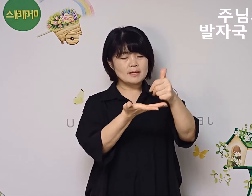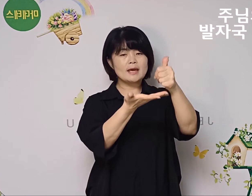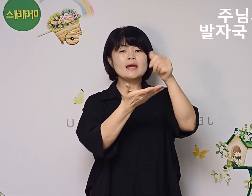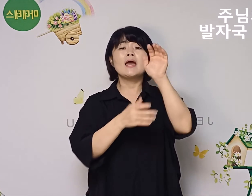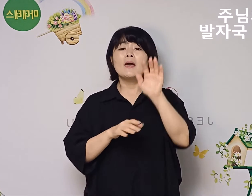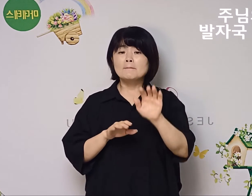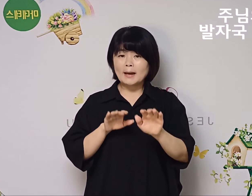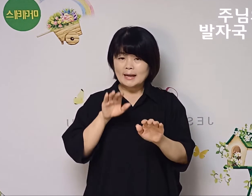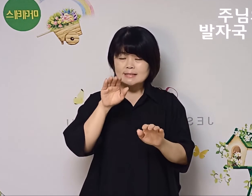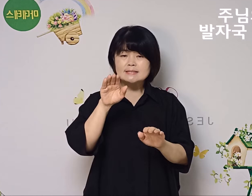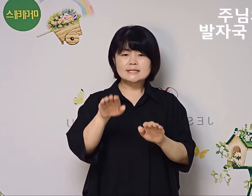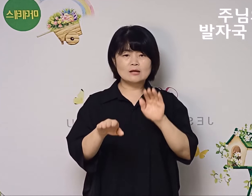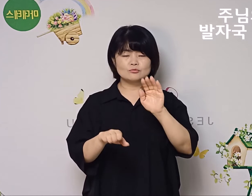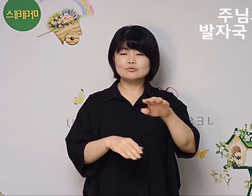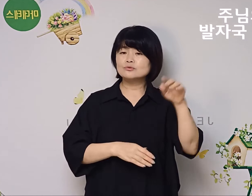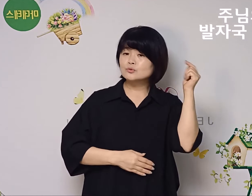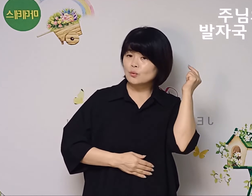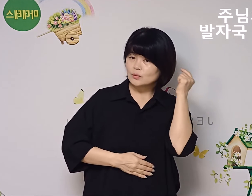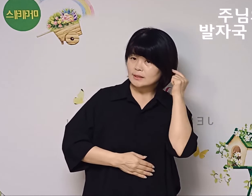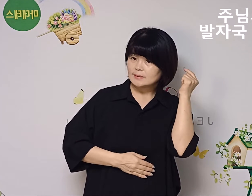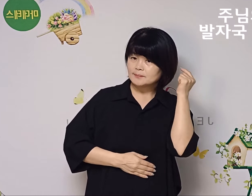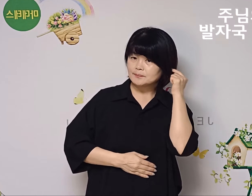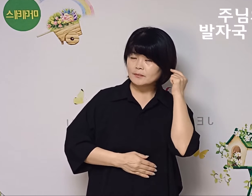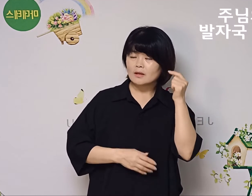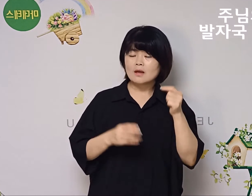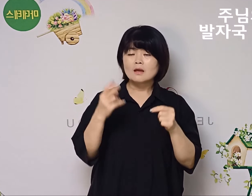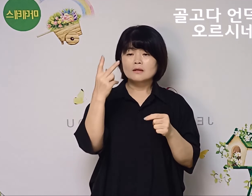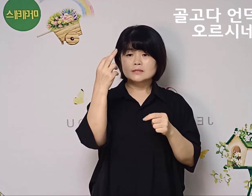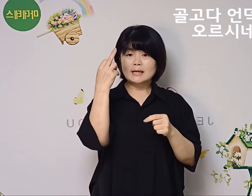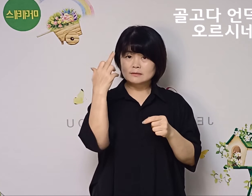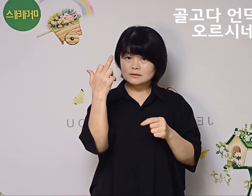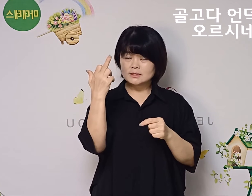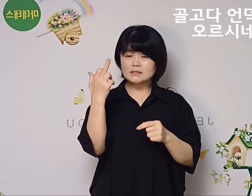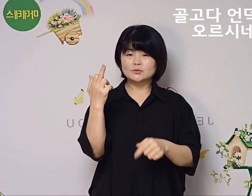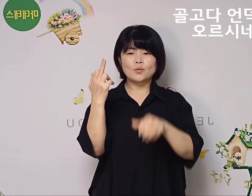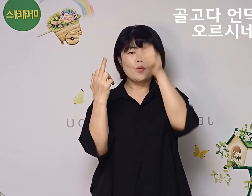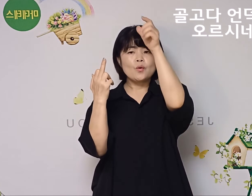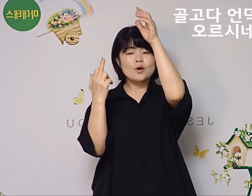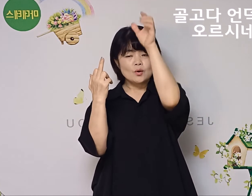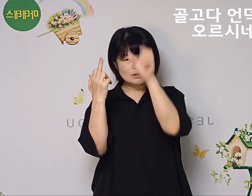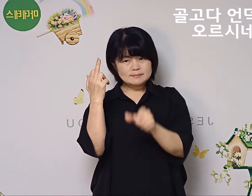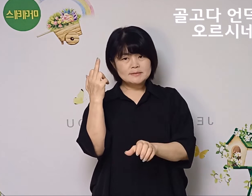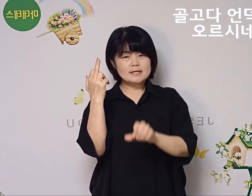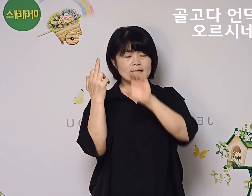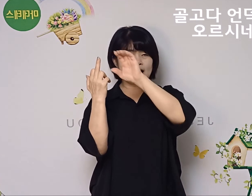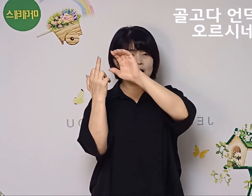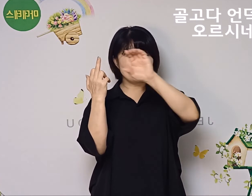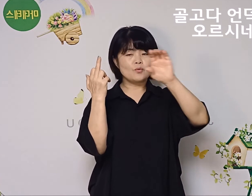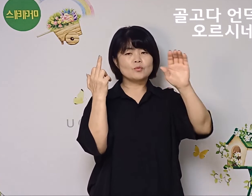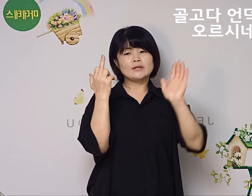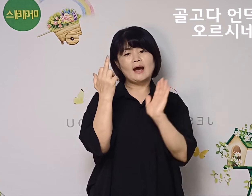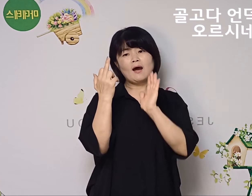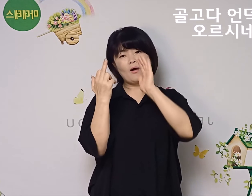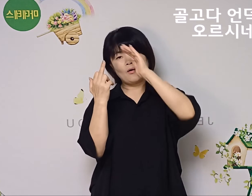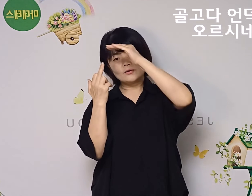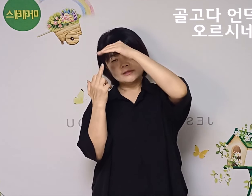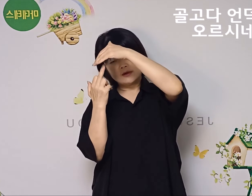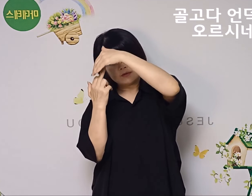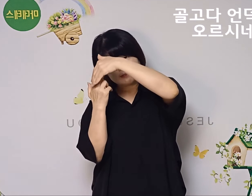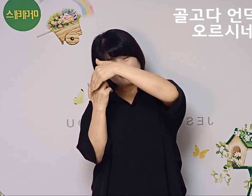주님의 발자국 소리. 산 그리시고 십자가, 골고다 언덕을